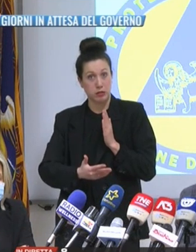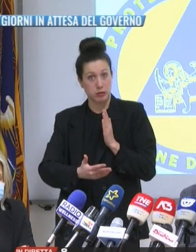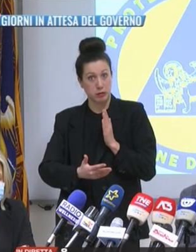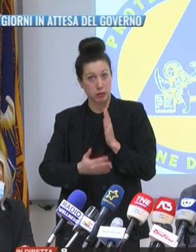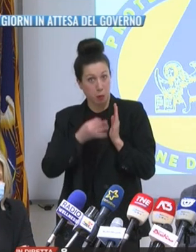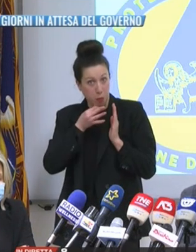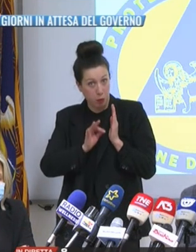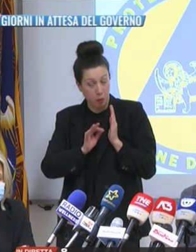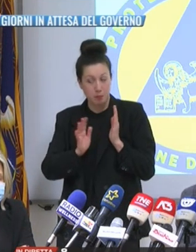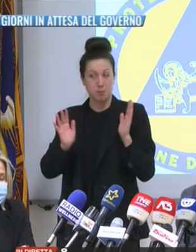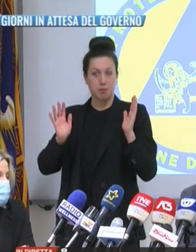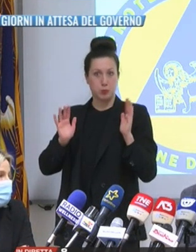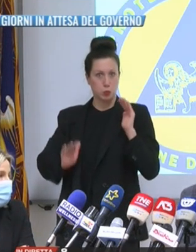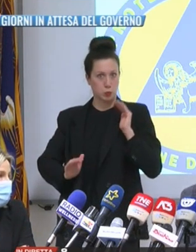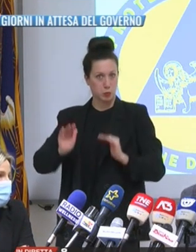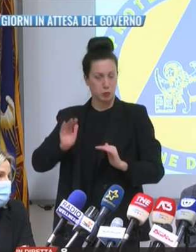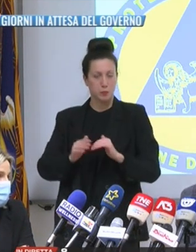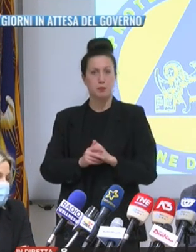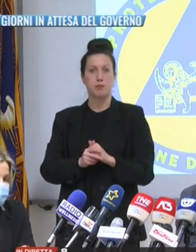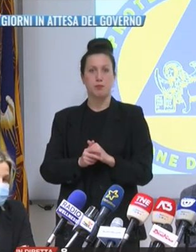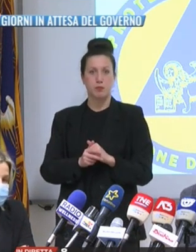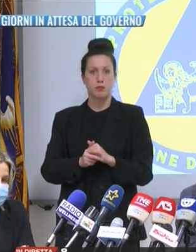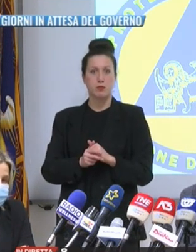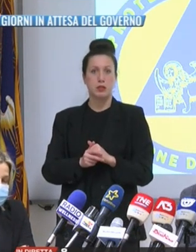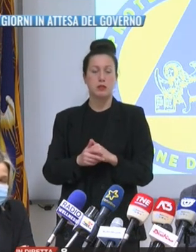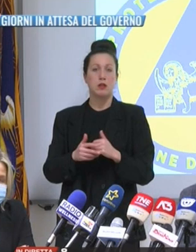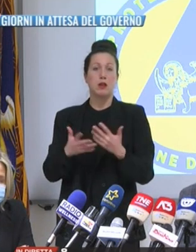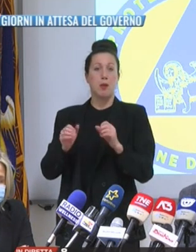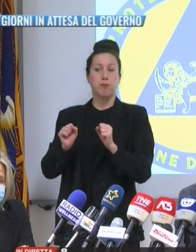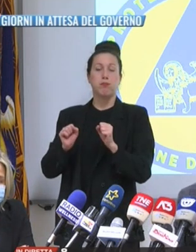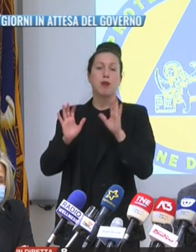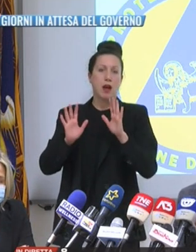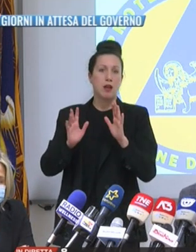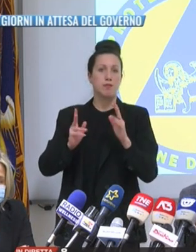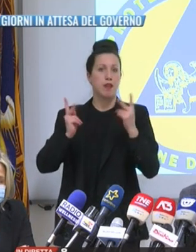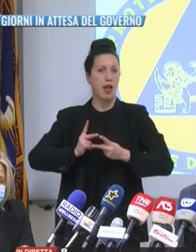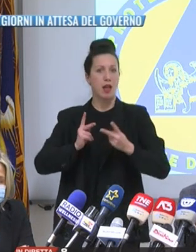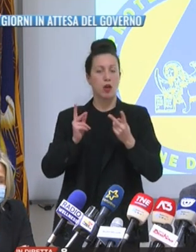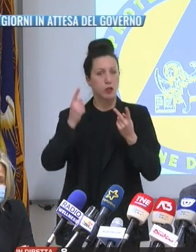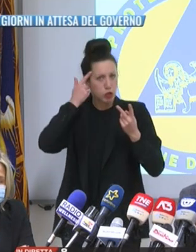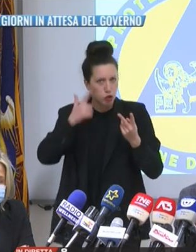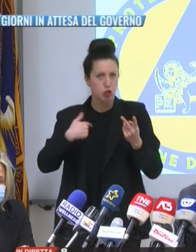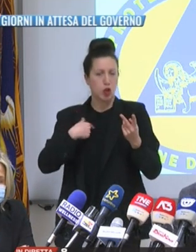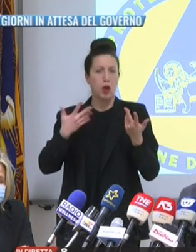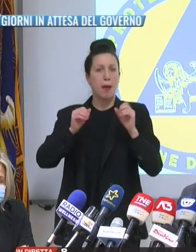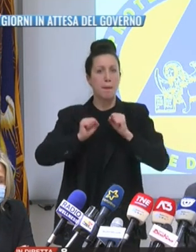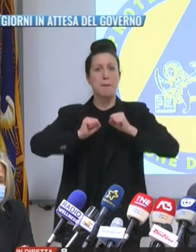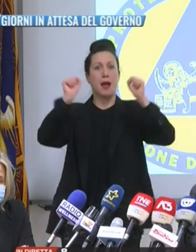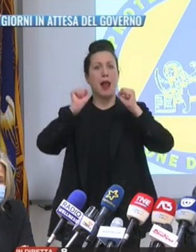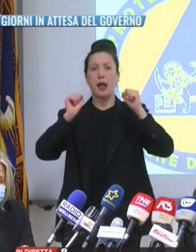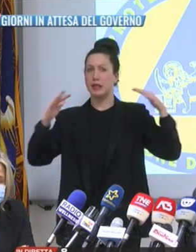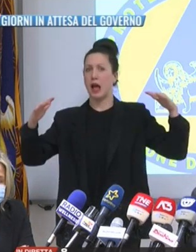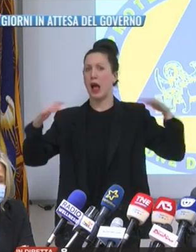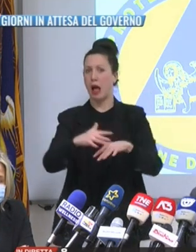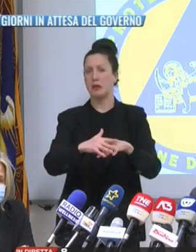sicurezza, guardate che le palestre, cioè, non vivono di assembramento, anche perché hanno, cioè, io vedo dove andavo io, cioè, comunque era obbligatoria